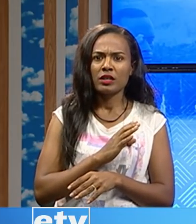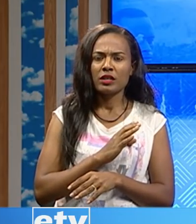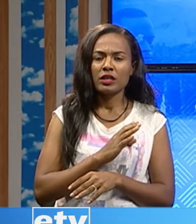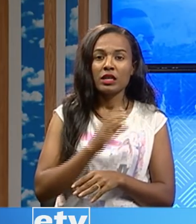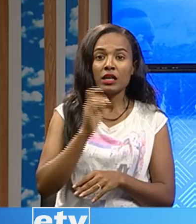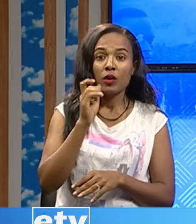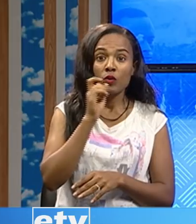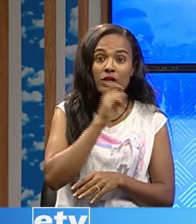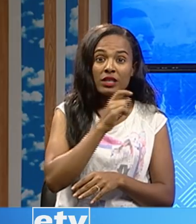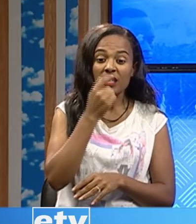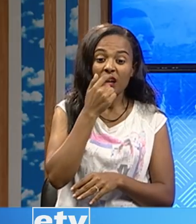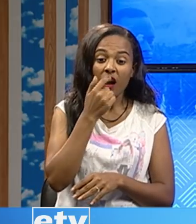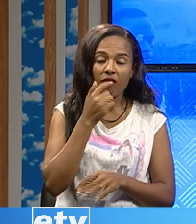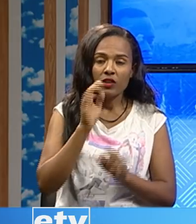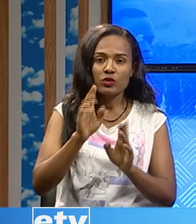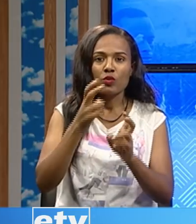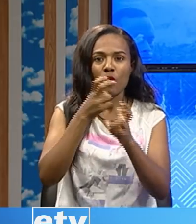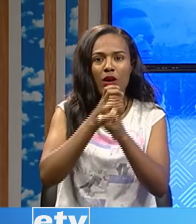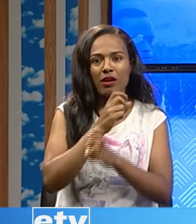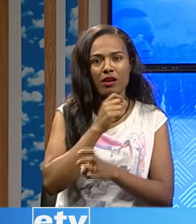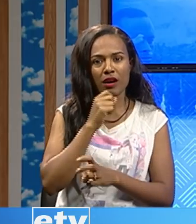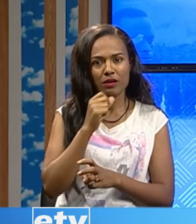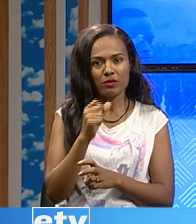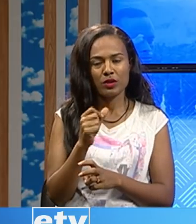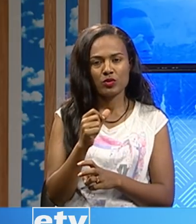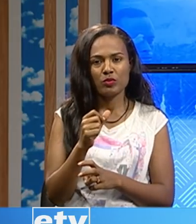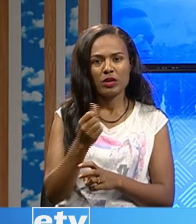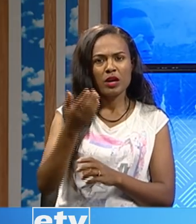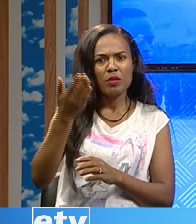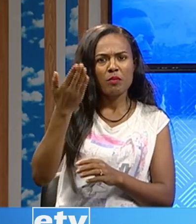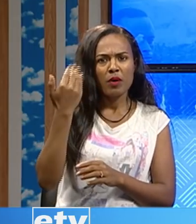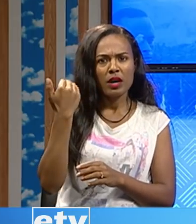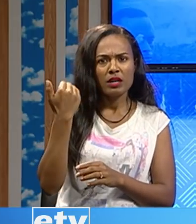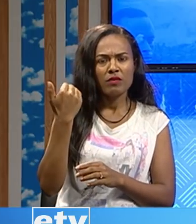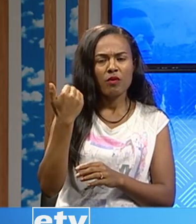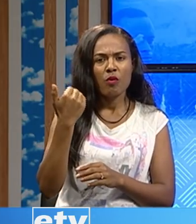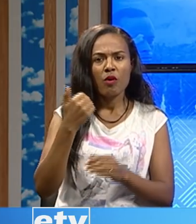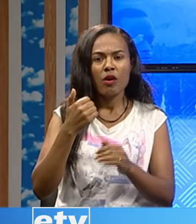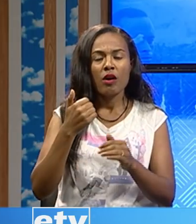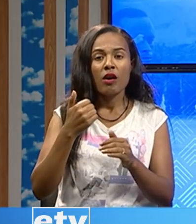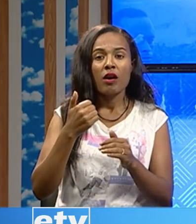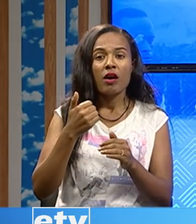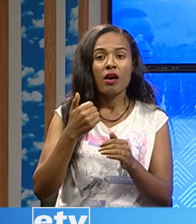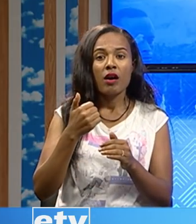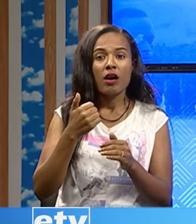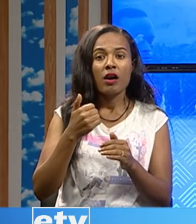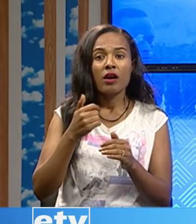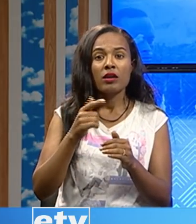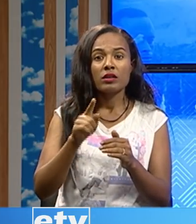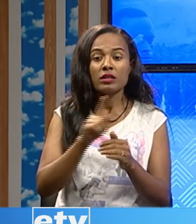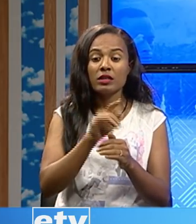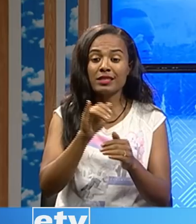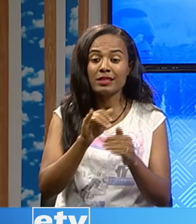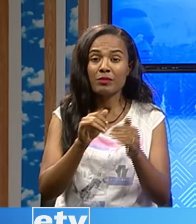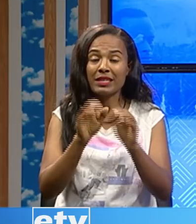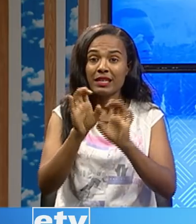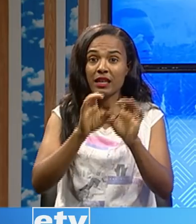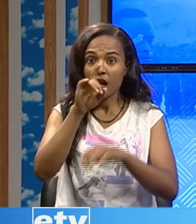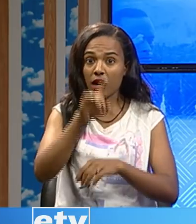ለውሸት ለአፋቸው እንኳን ይመከራልኝ ሰው ይል ባለፈው ግን አታጥቃተው ዲስካይዝ መደረግ